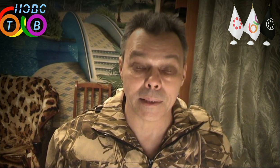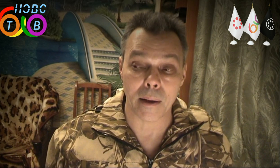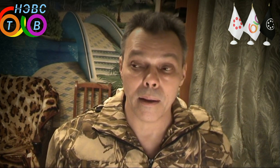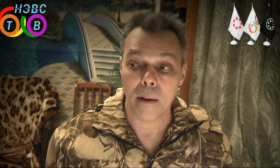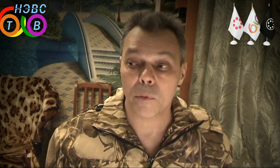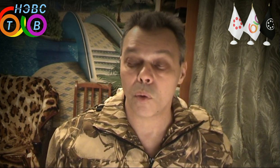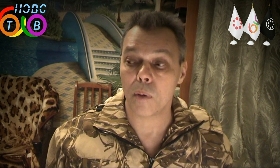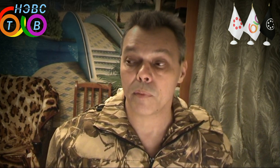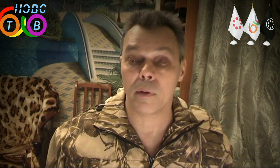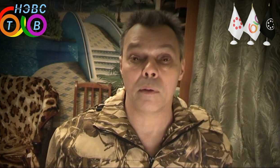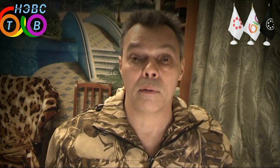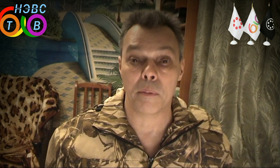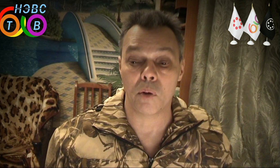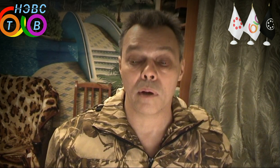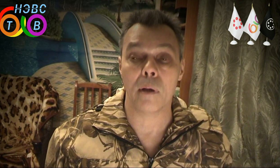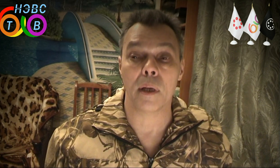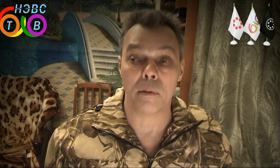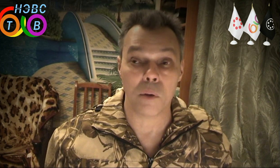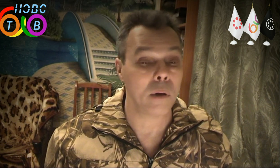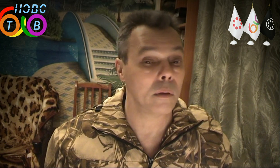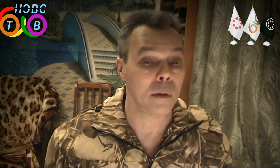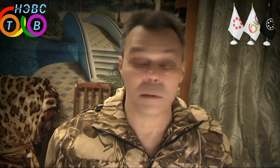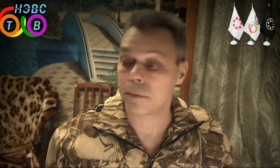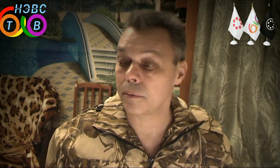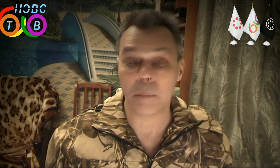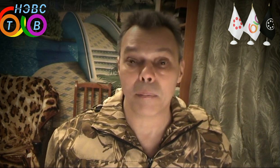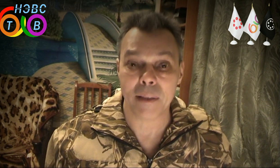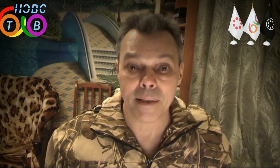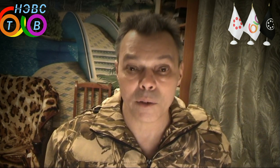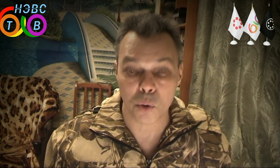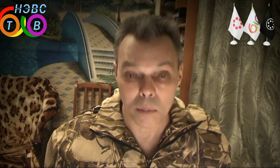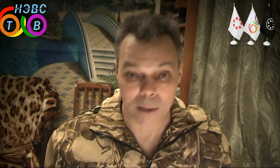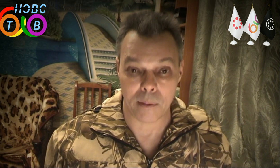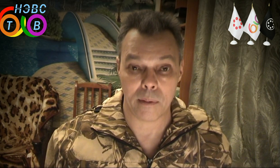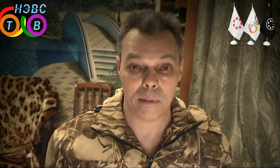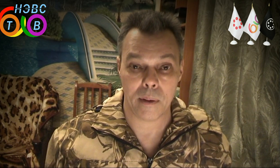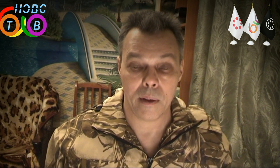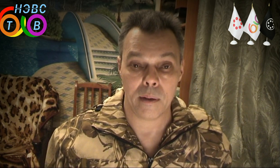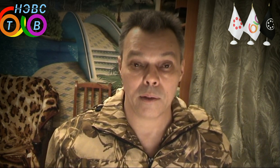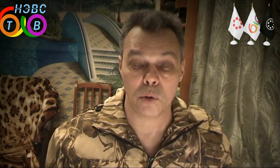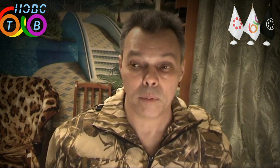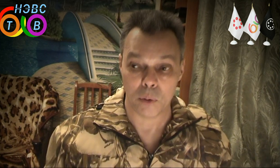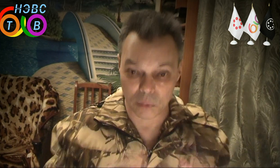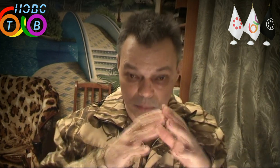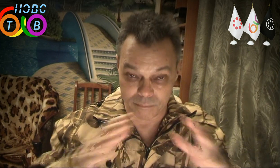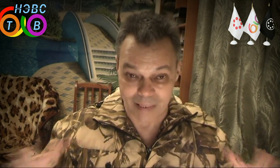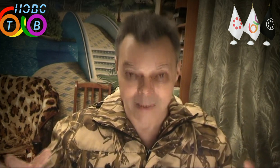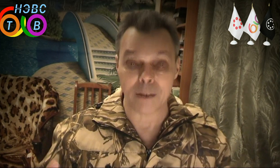быстро, то, во-первых, я говорю, не переплетается с душой матери. И их судьбы будут